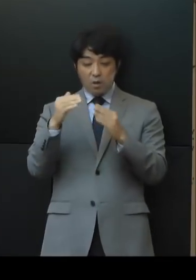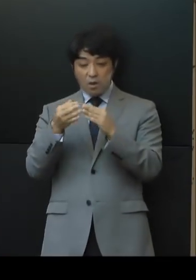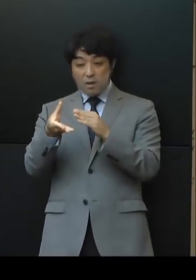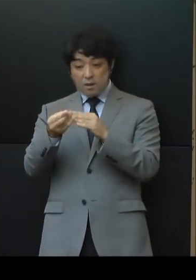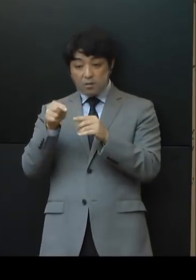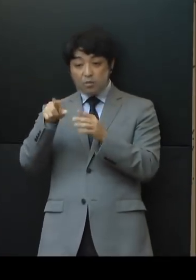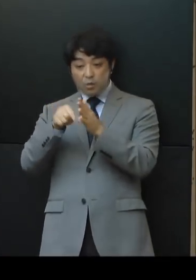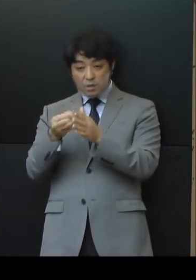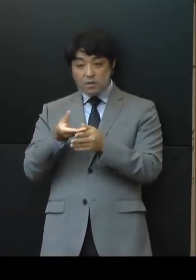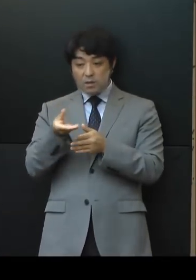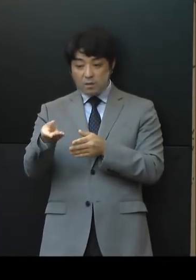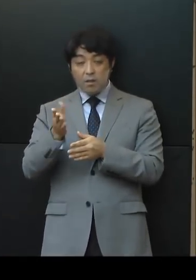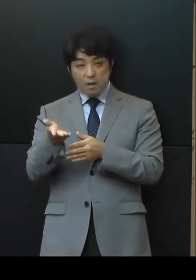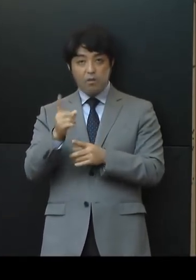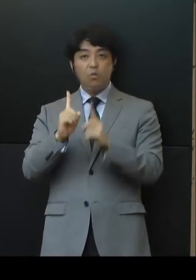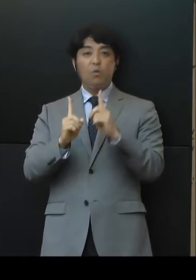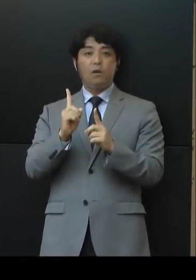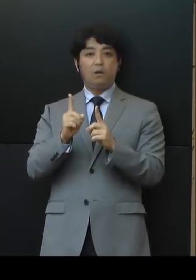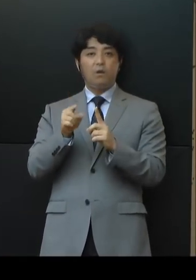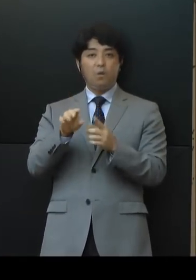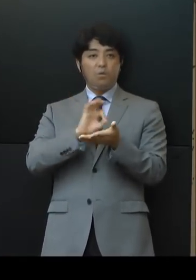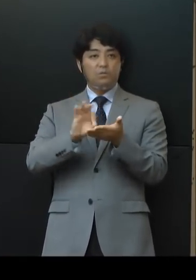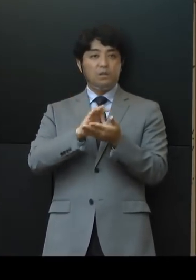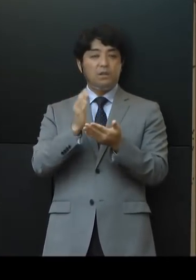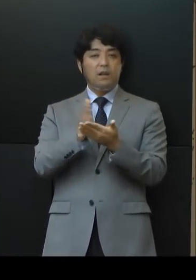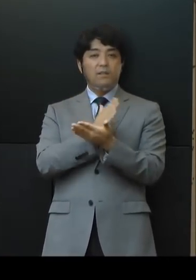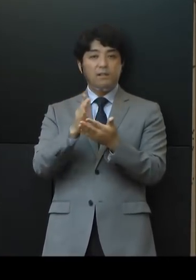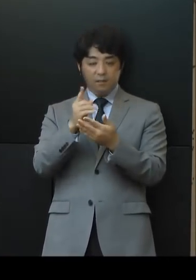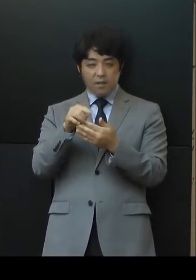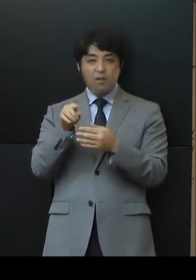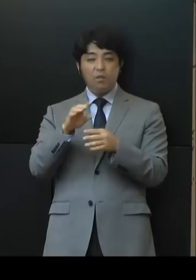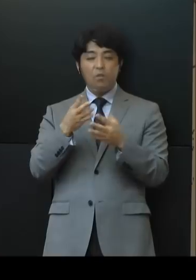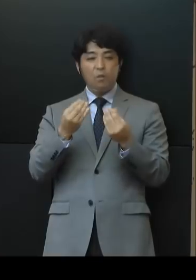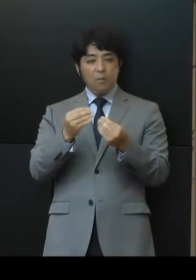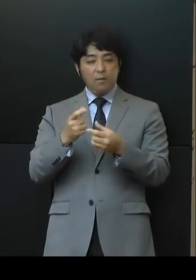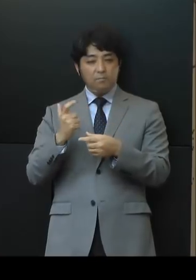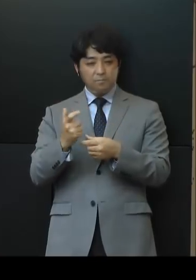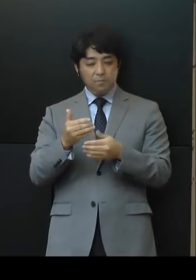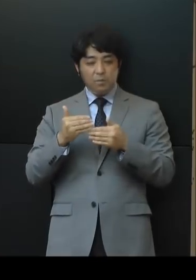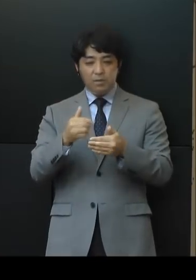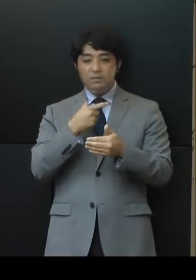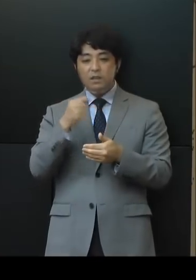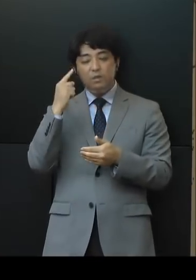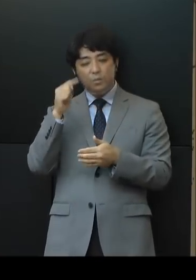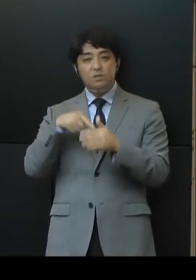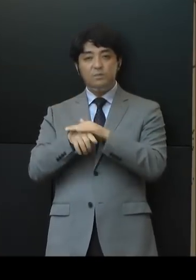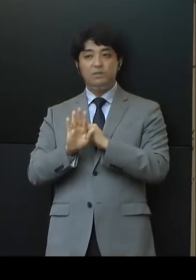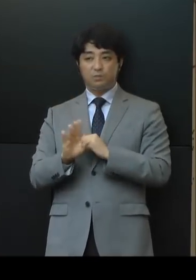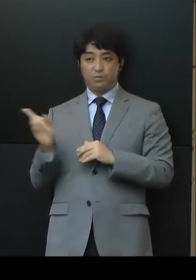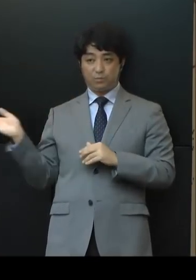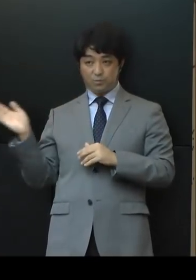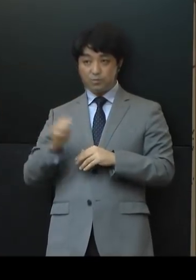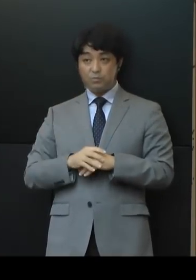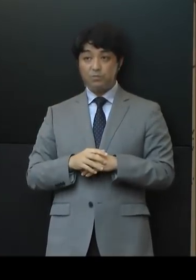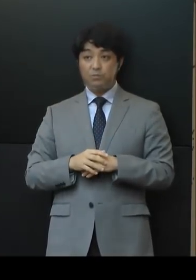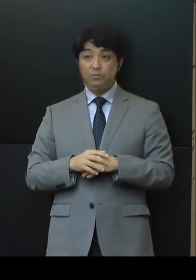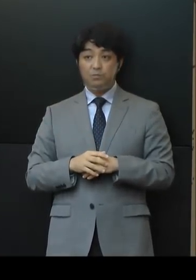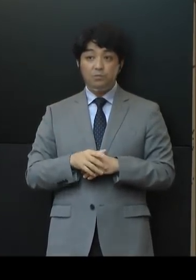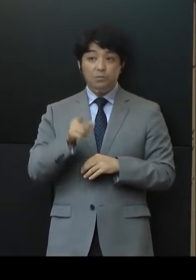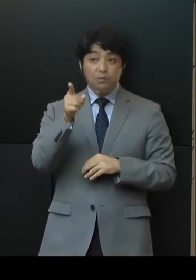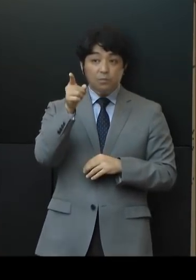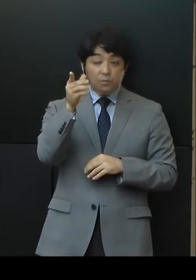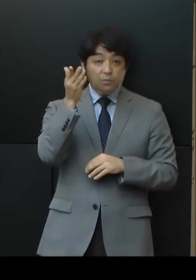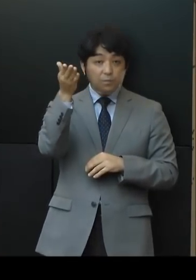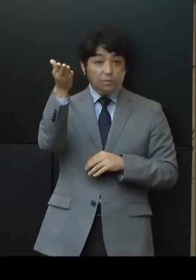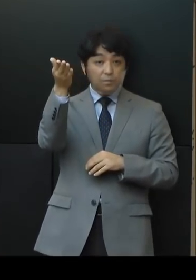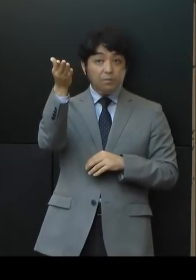断して、この急場をしのいでいただきたいというふうに考えております。 すみません、電気、ガス、水道